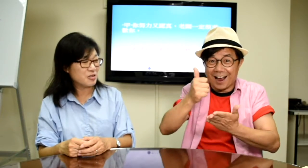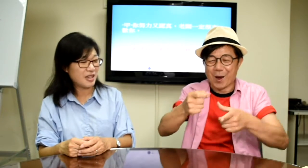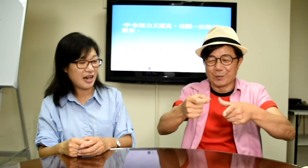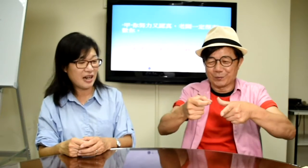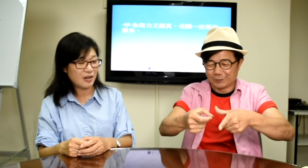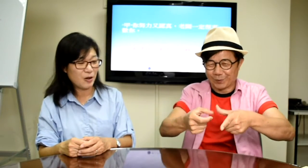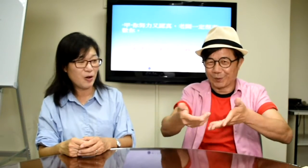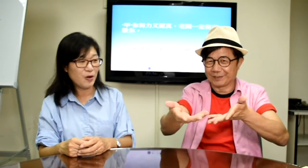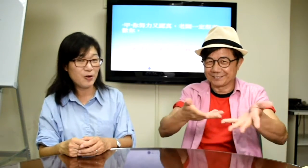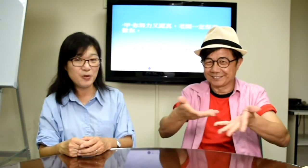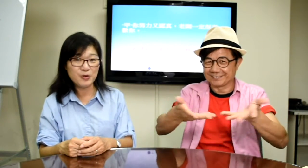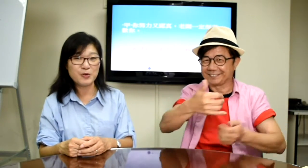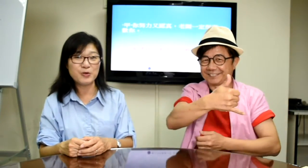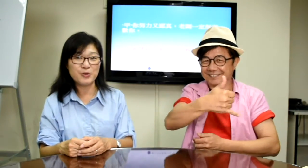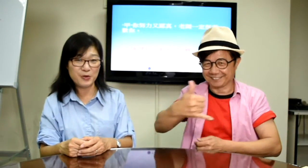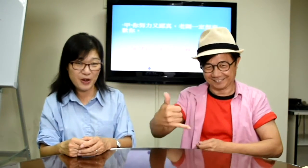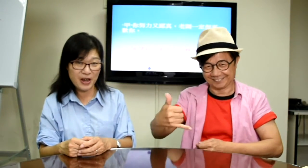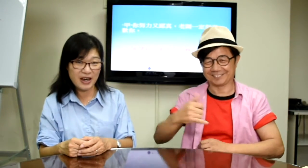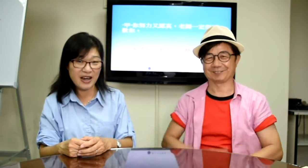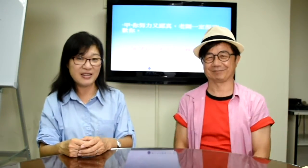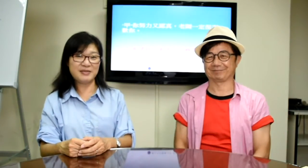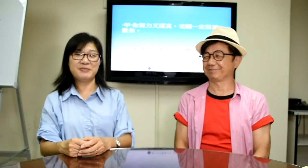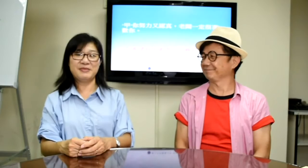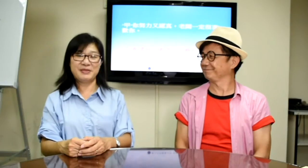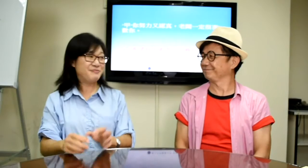上公务员。